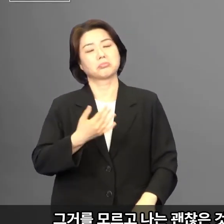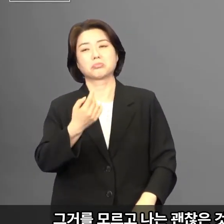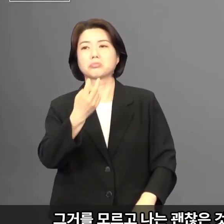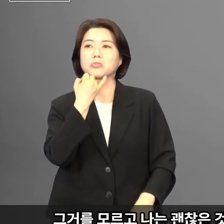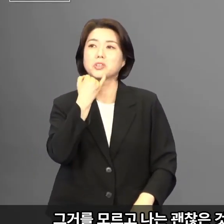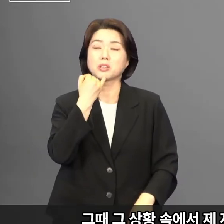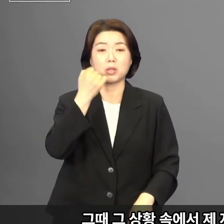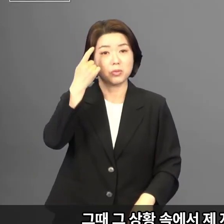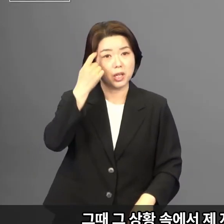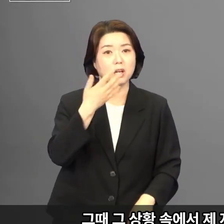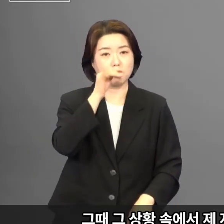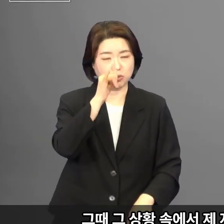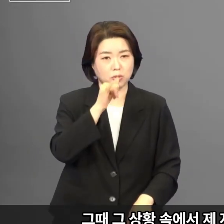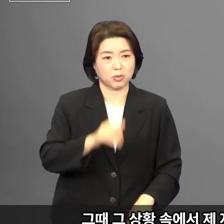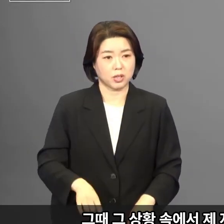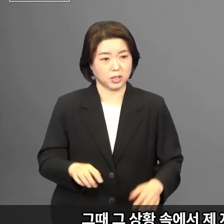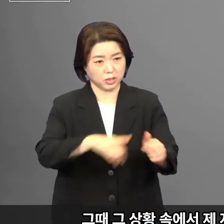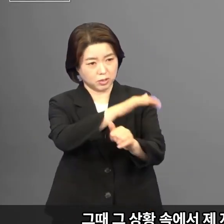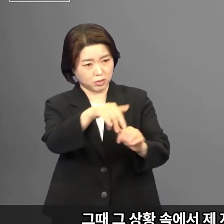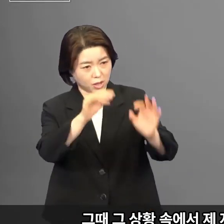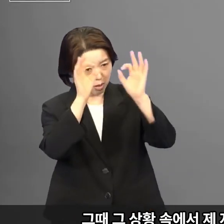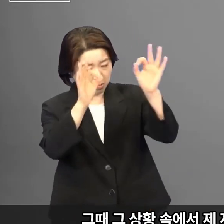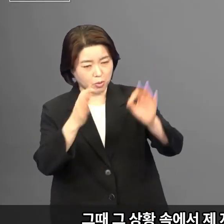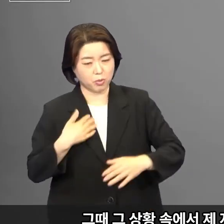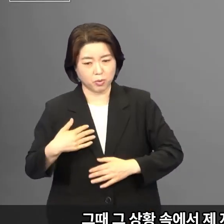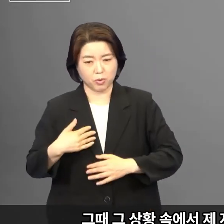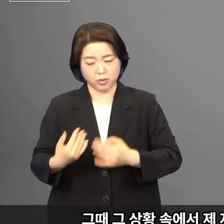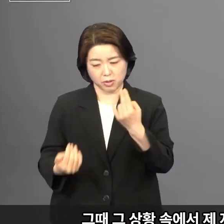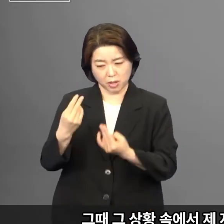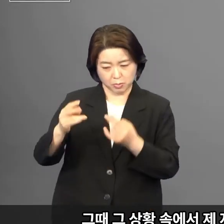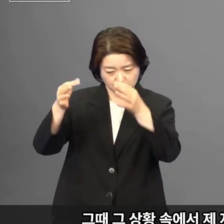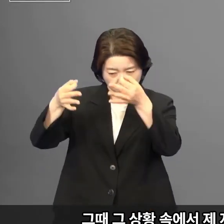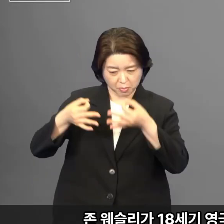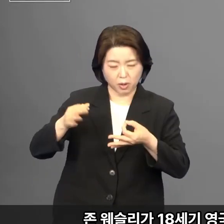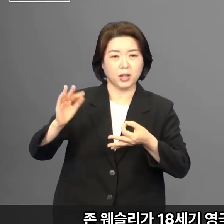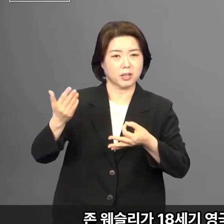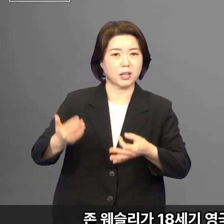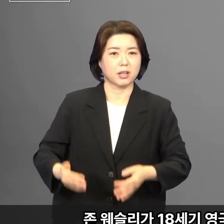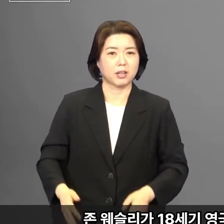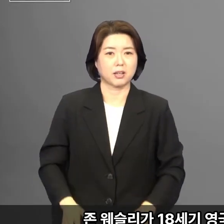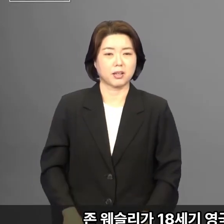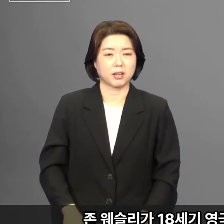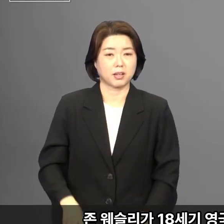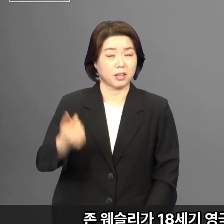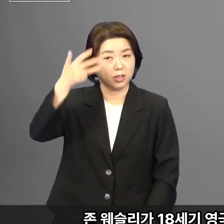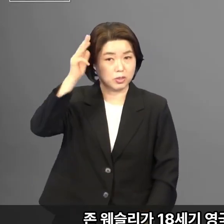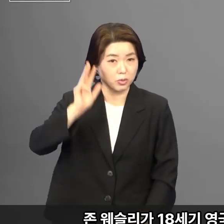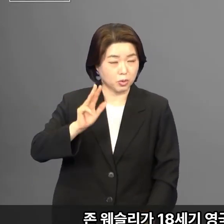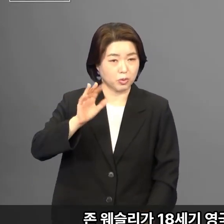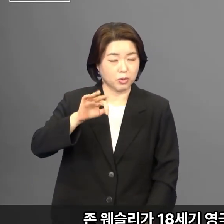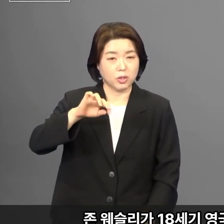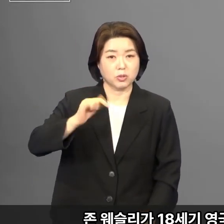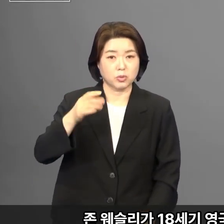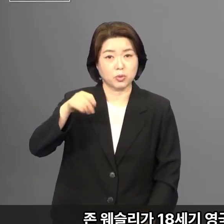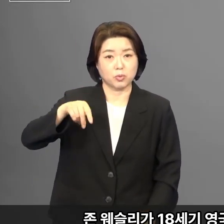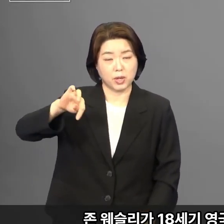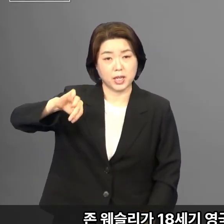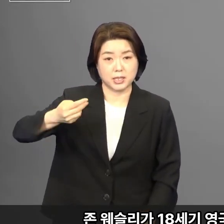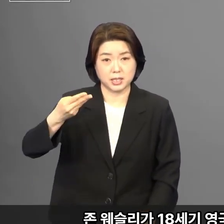하는 것을 그때 그 상황 속에서 제 자신을 더 돌아보게 되었습니다. 존 웨슬리가 18세기 영국에서